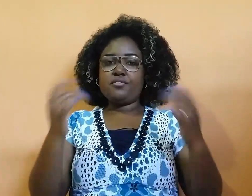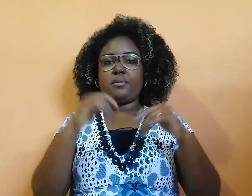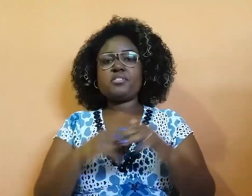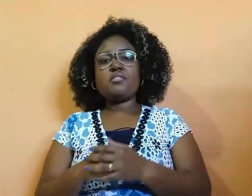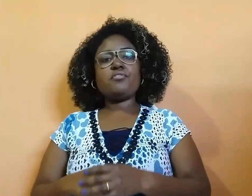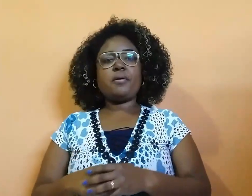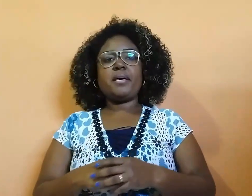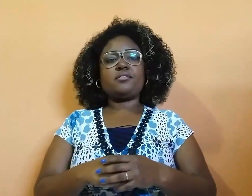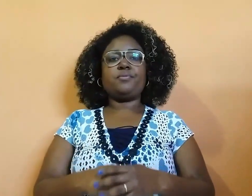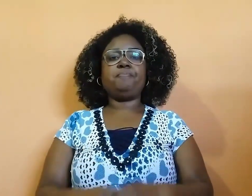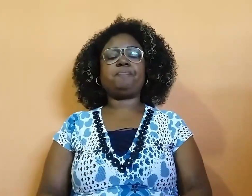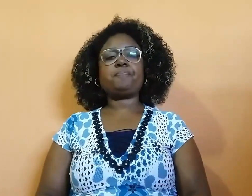então vamos ao alfabeto